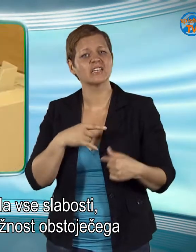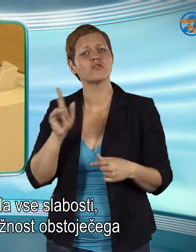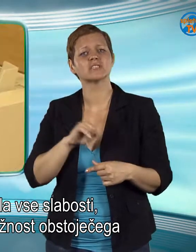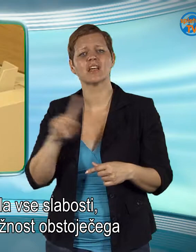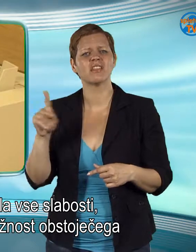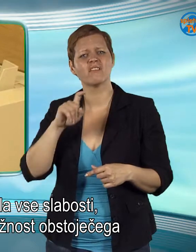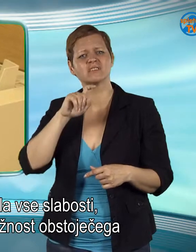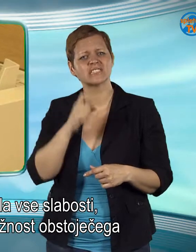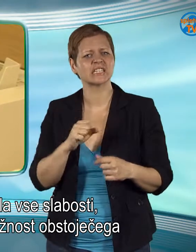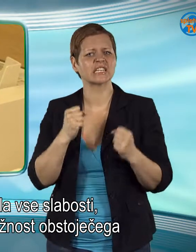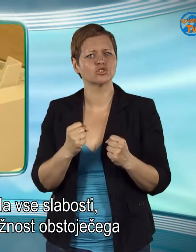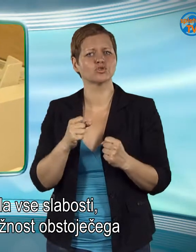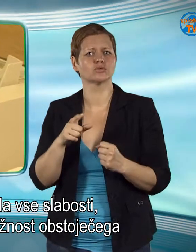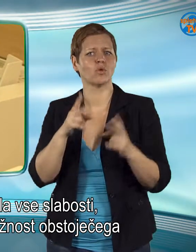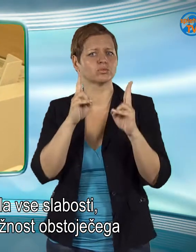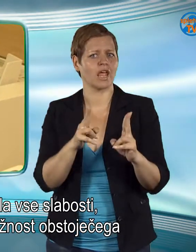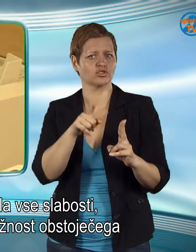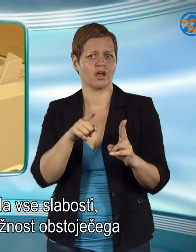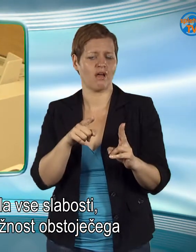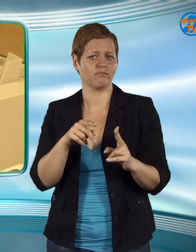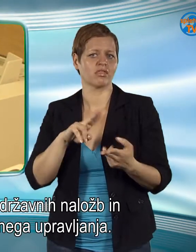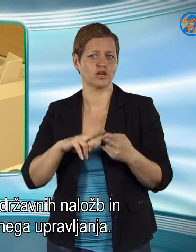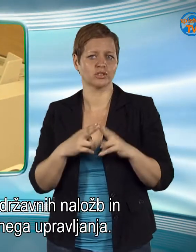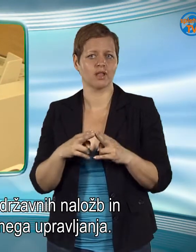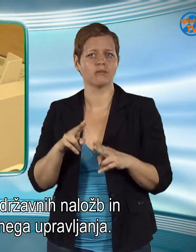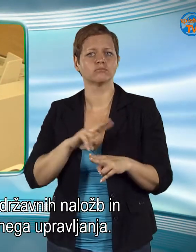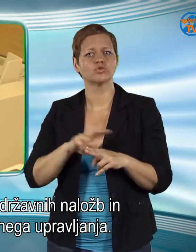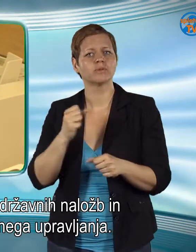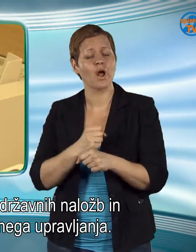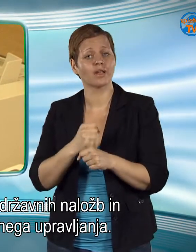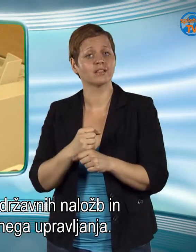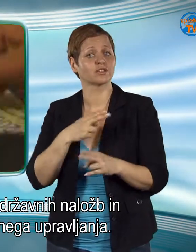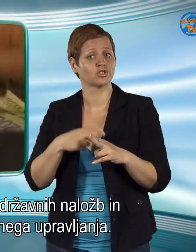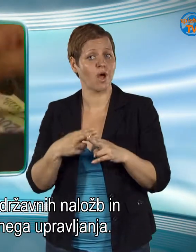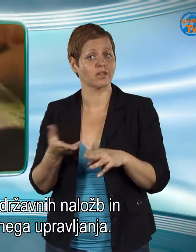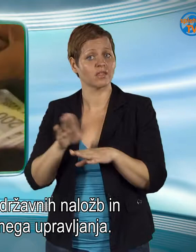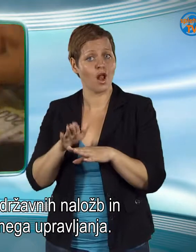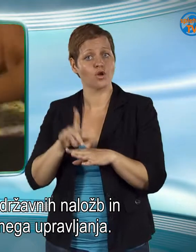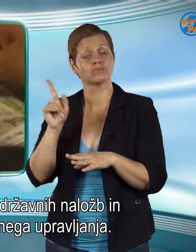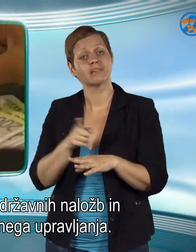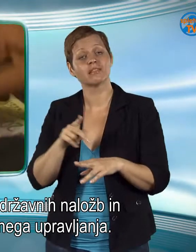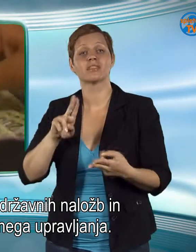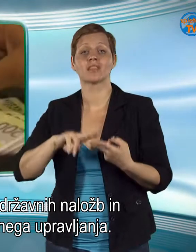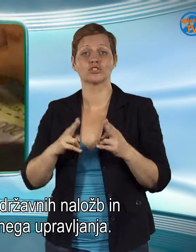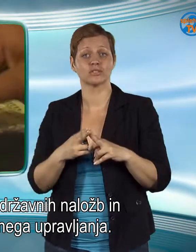in nevzdržnosti obstoječega načina upravljanja državnih naložb in načina korporativnega